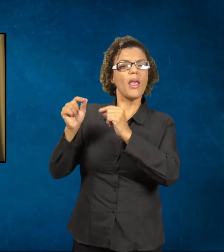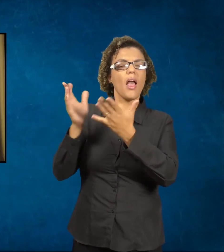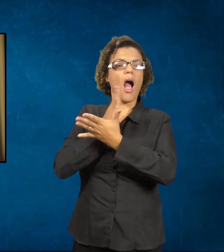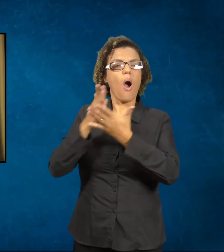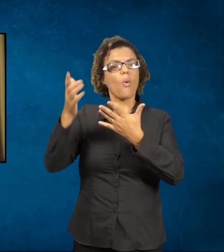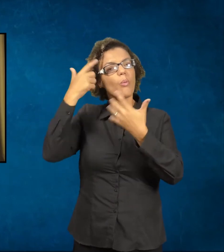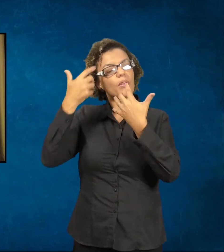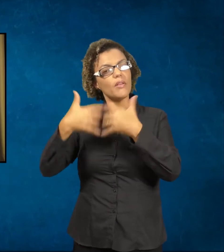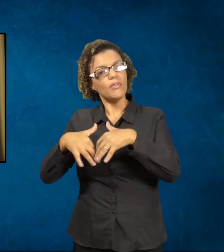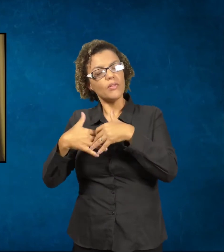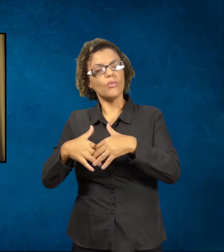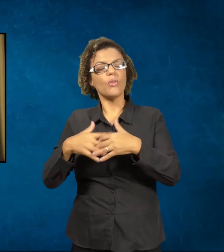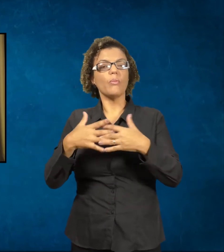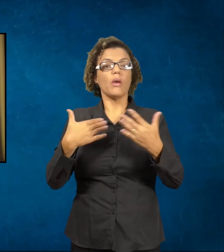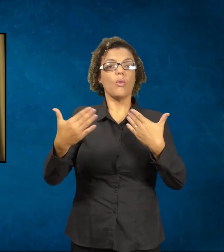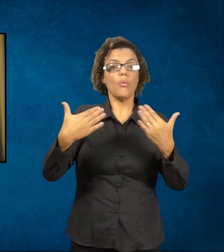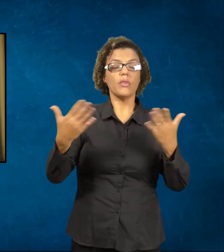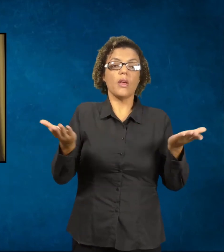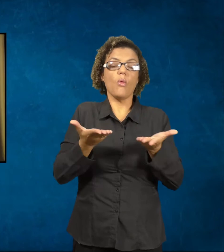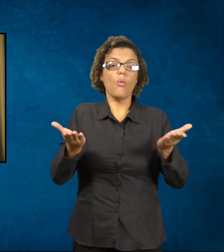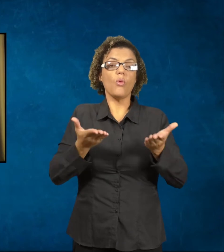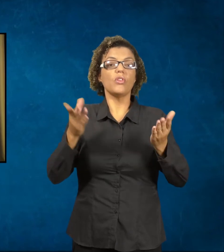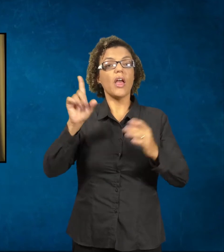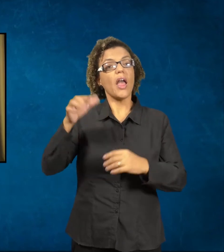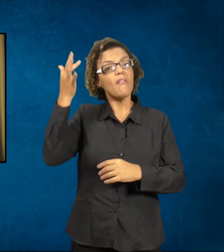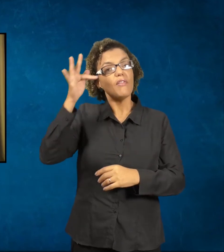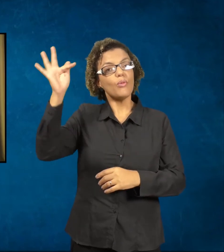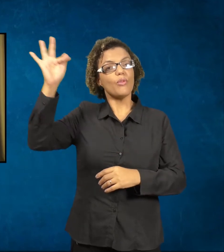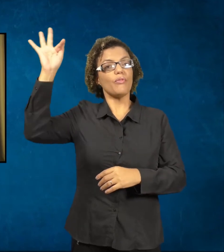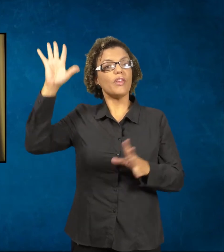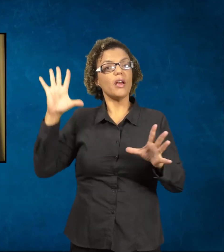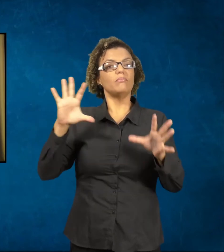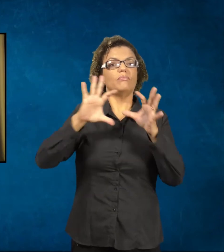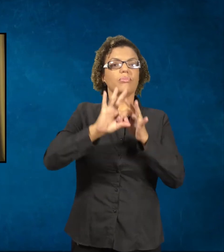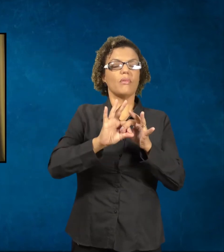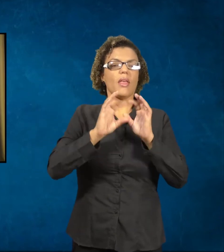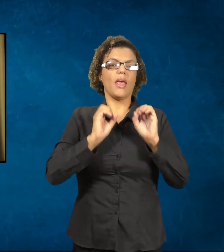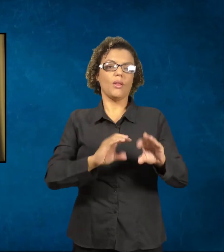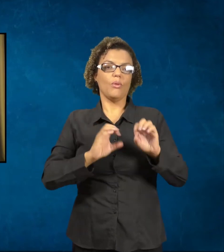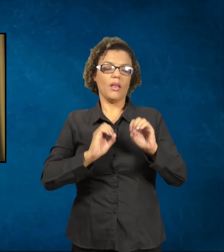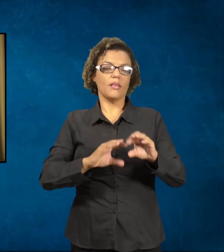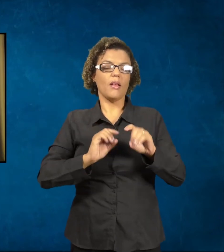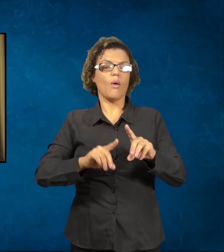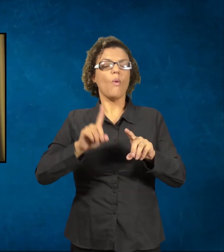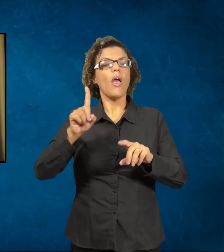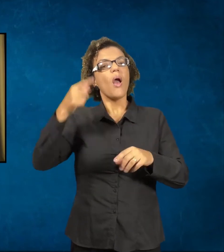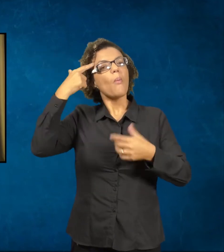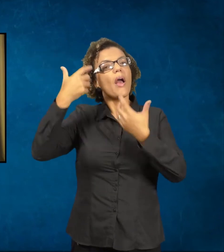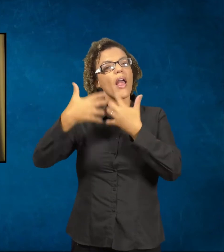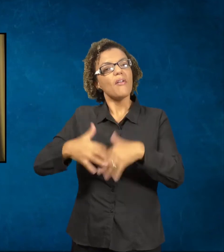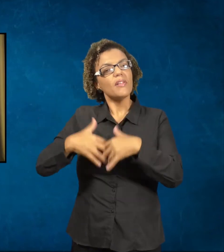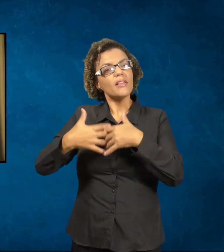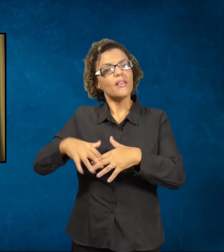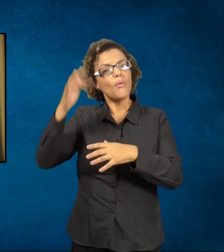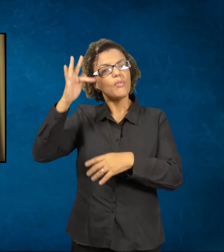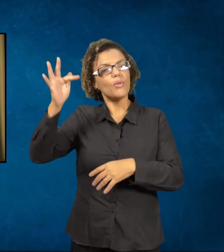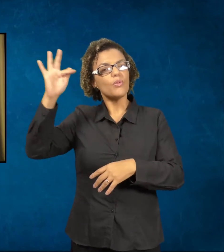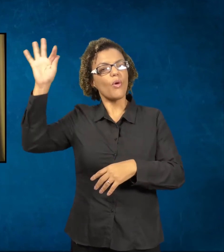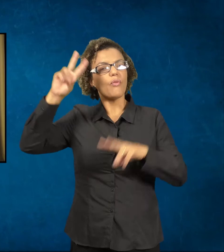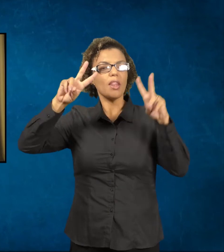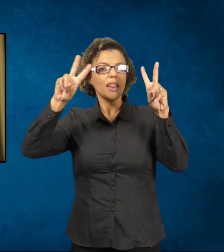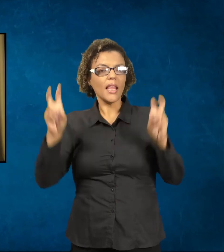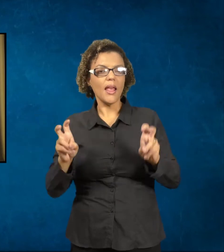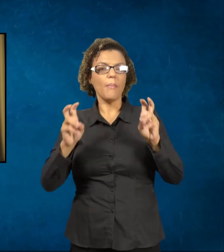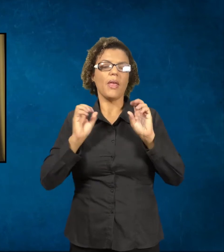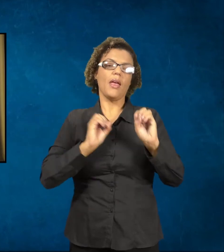conversarmos hoje, que é a filosofia na educação. Uma reflexão filosófica sobre a educação de crianças,